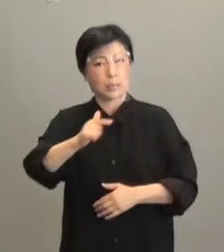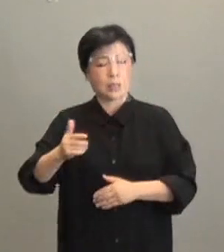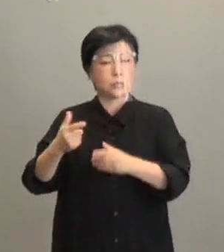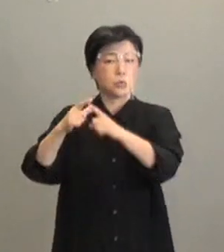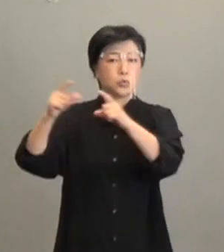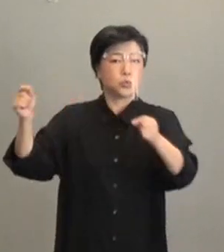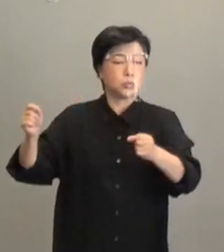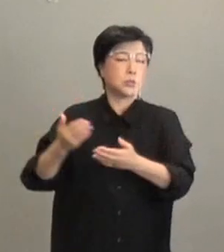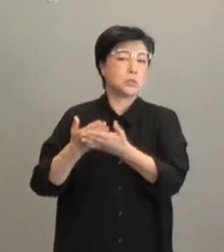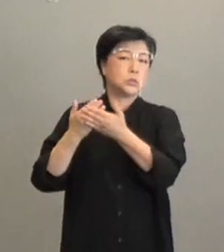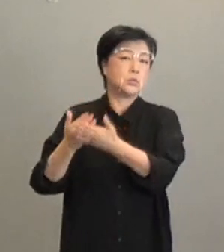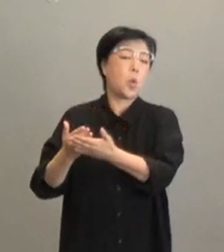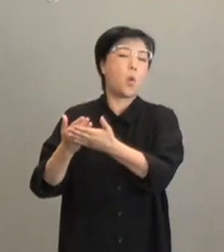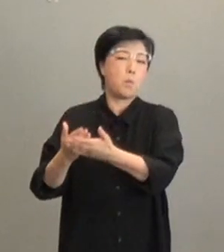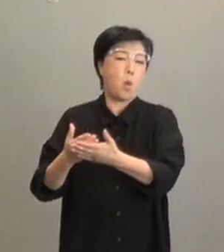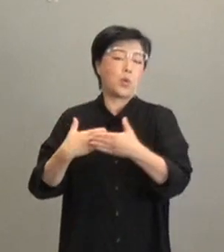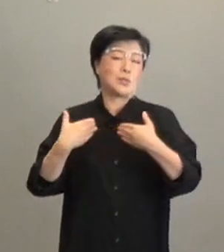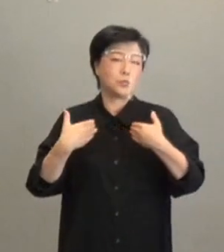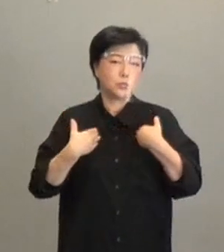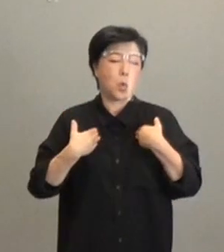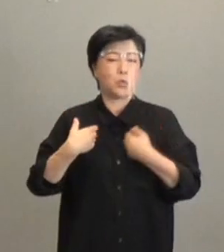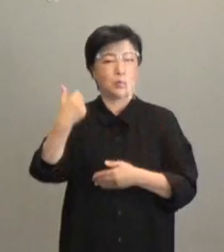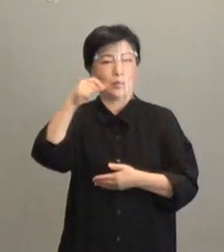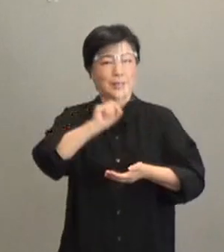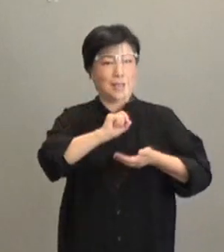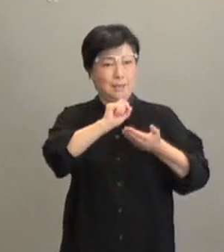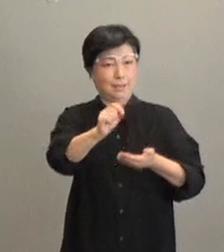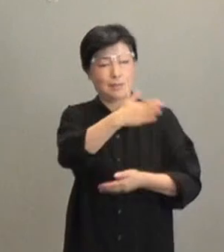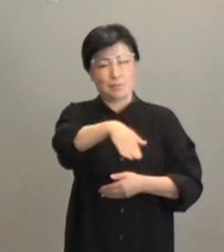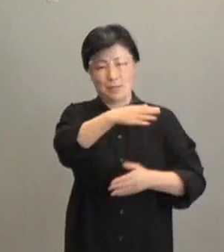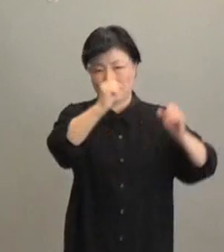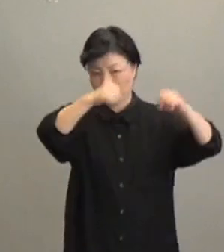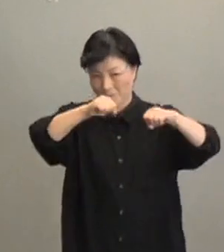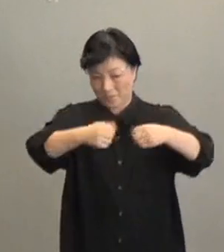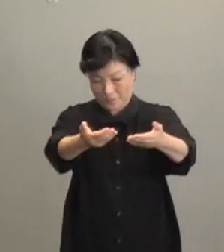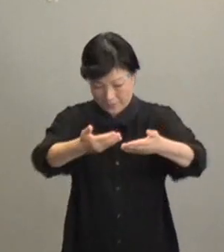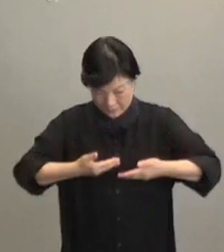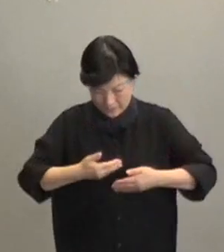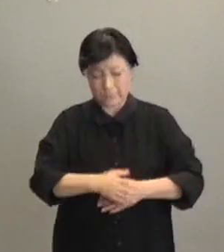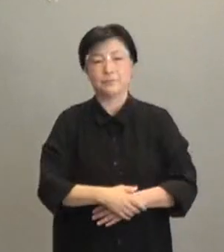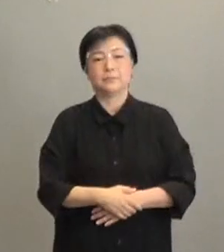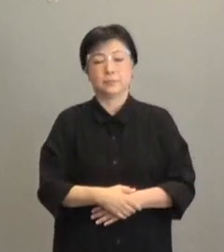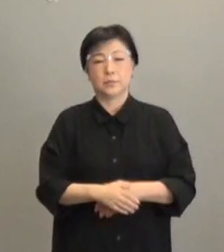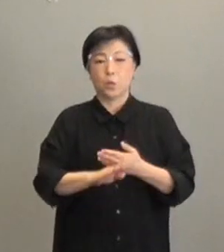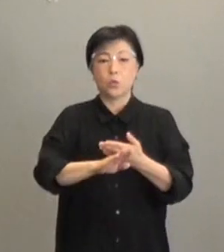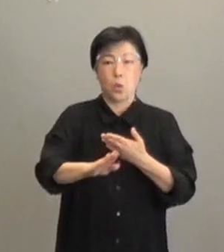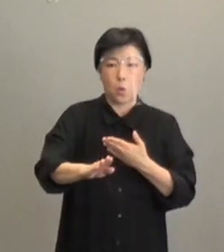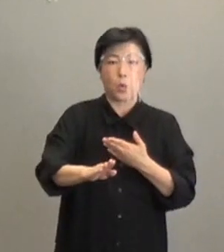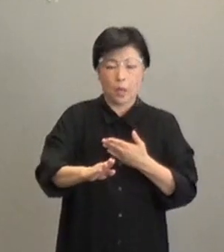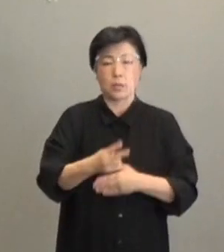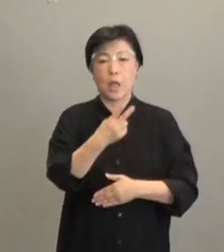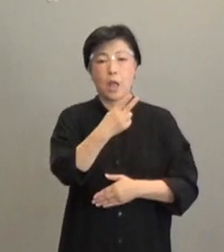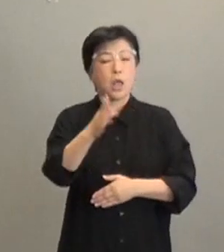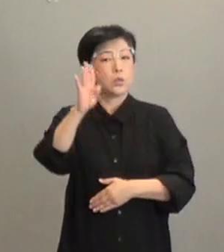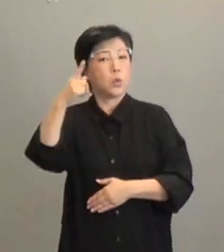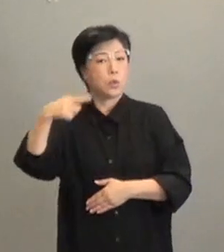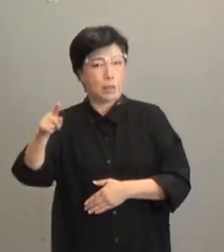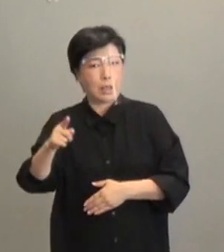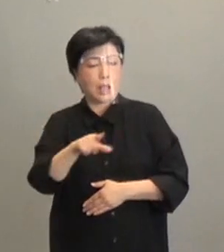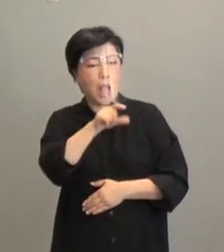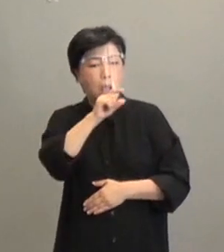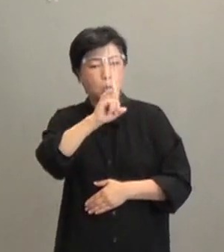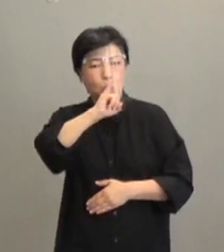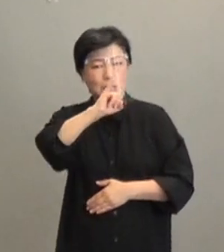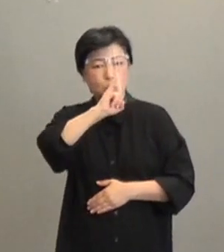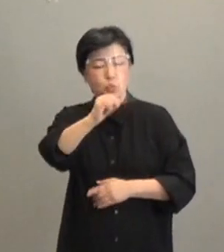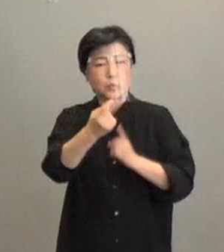に要望するよう提案をし、皆様にご賛同をいただきました。このほか各都県から鳥インフルエンザ